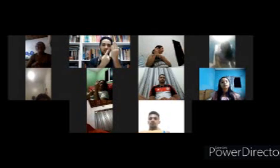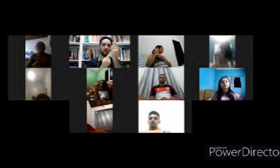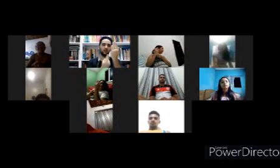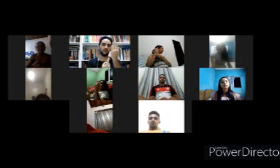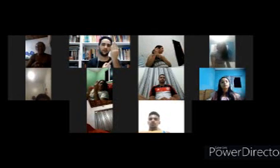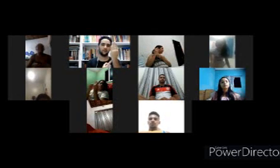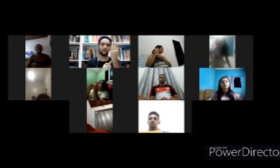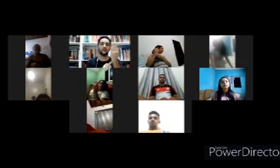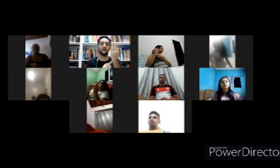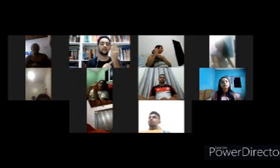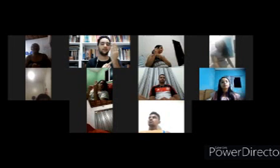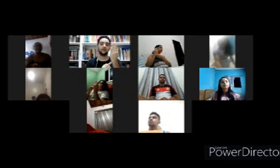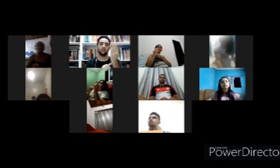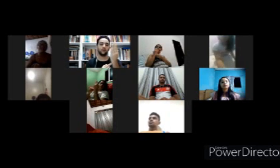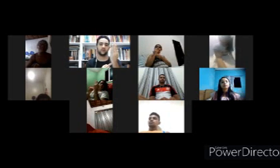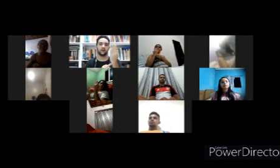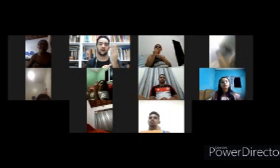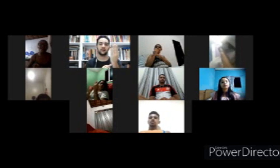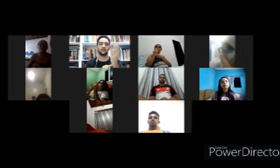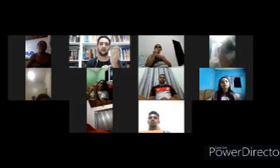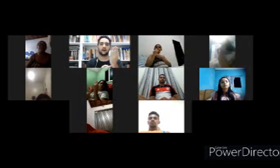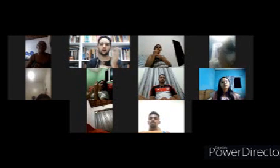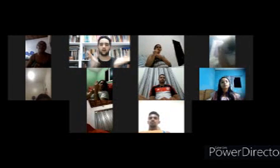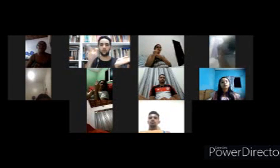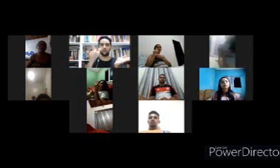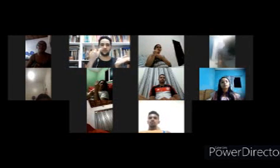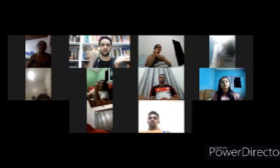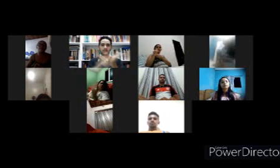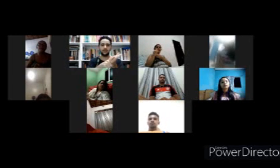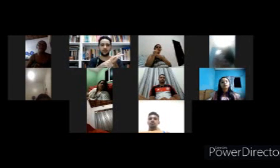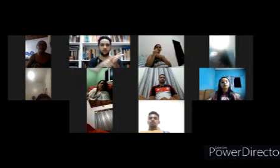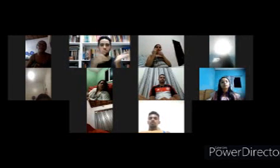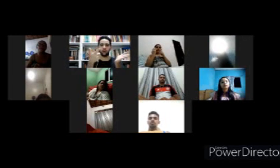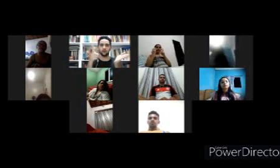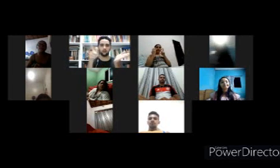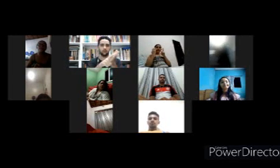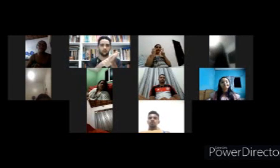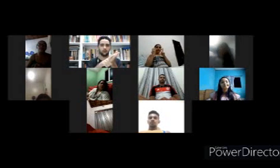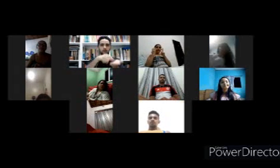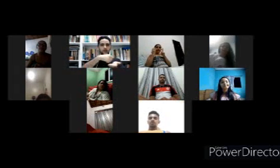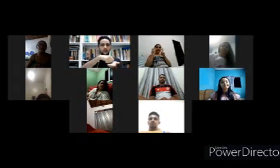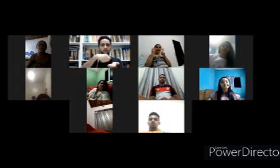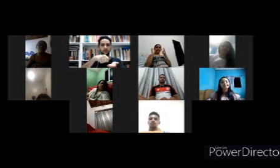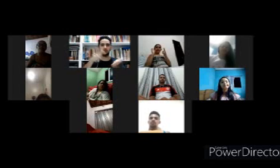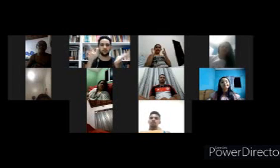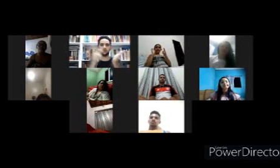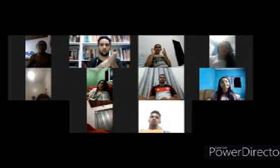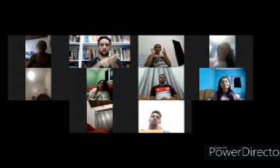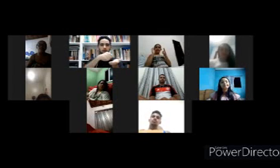Ou espiral. Tá. E também eu posso falar que eu posso fazer assim, que é folha, e escrever. Então, é um lugar